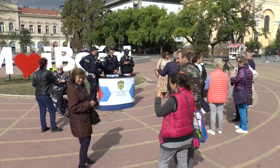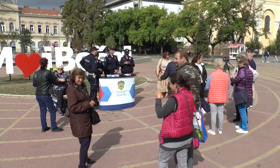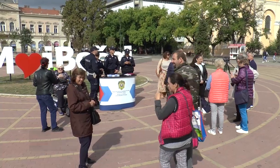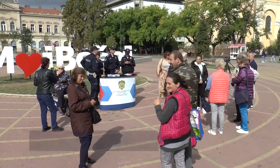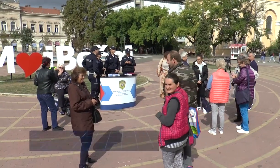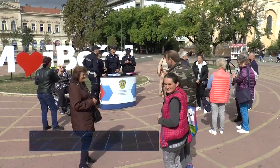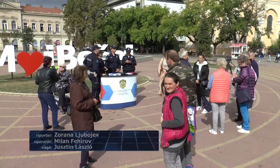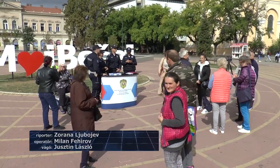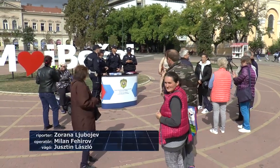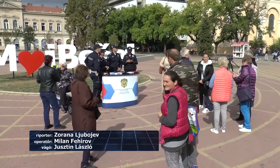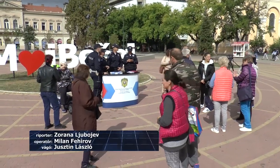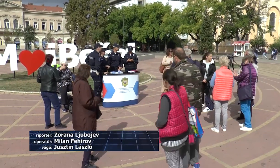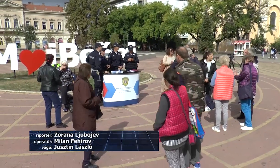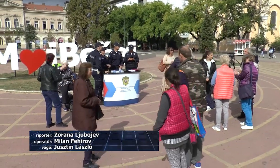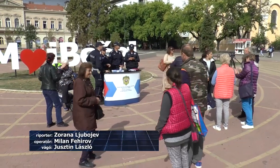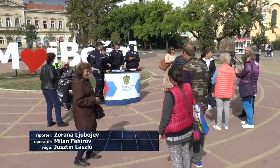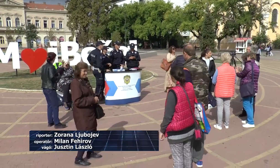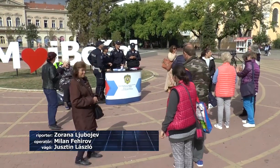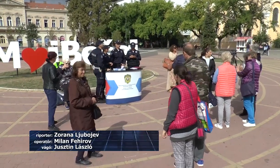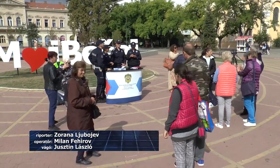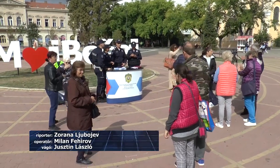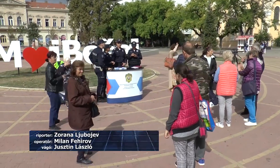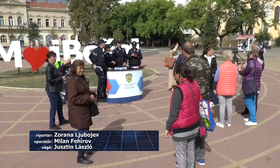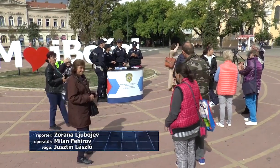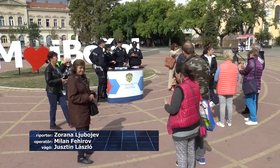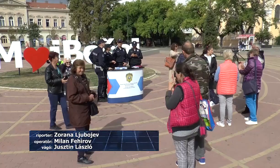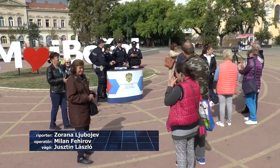Az Óbecse község területén élő hallássérültek a